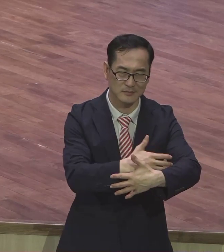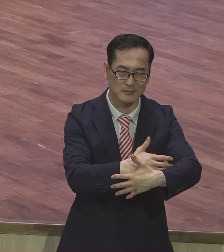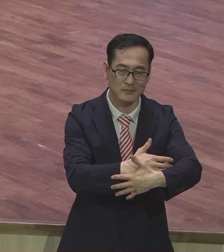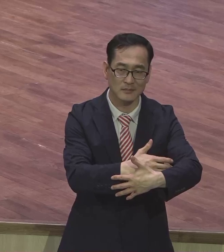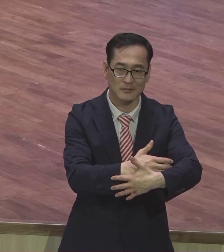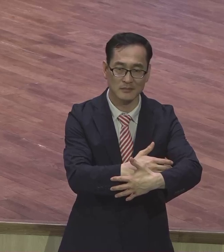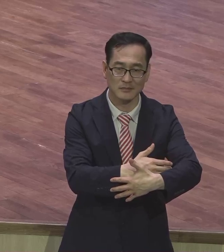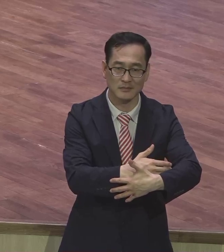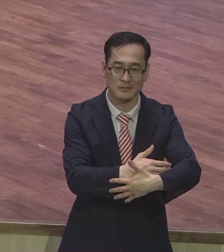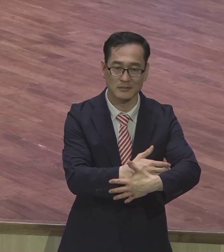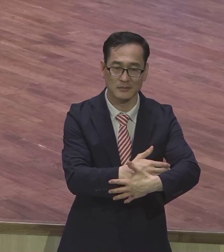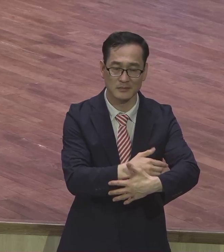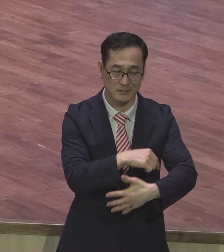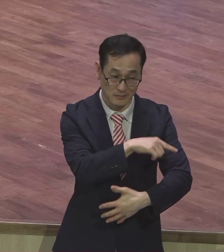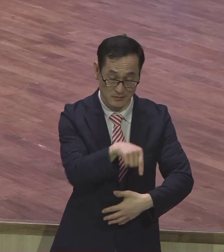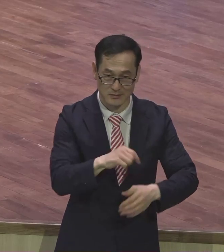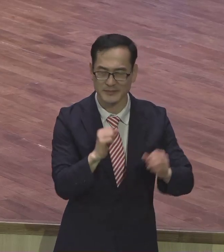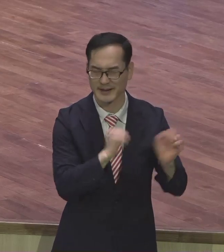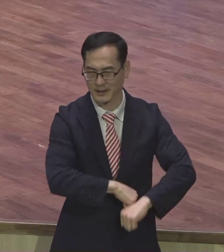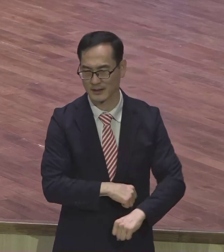망할 단체입니다